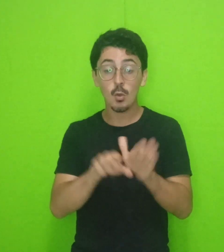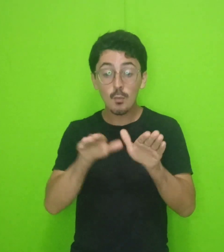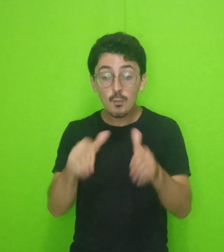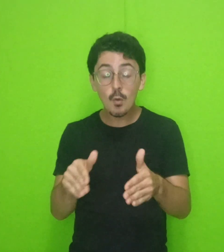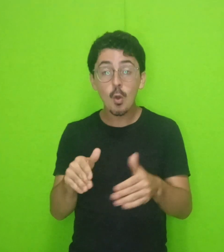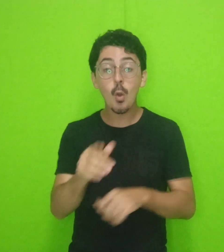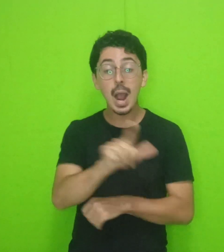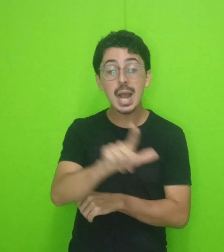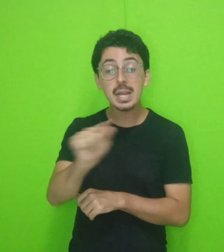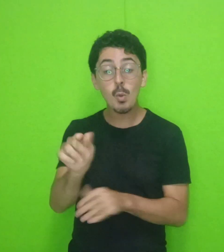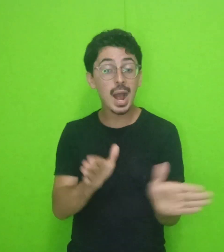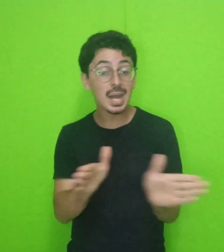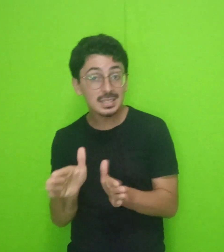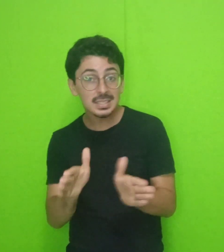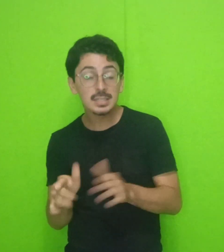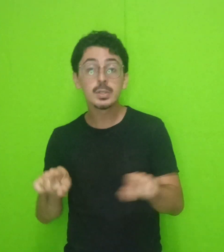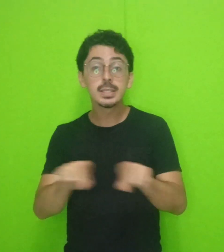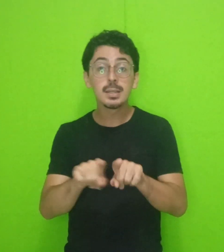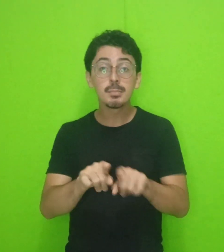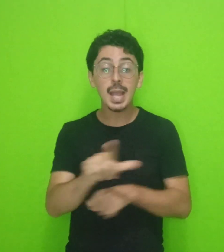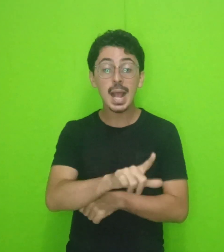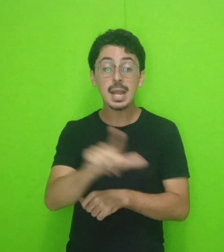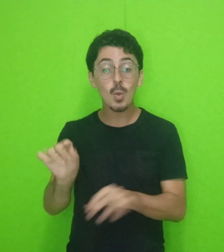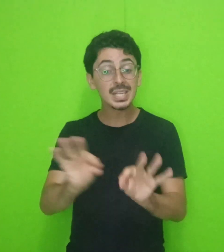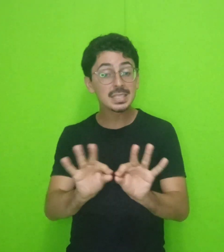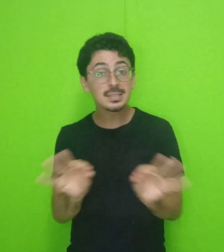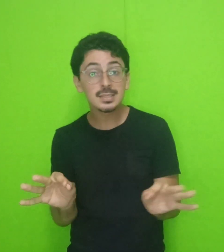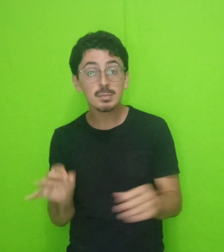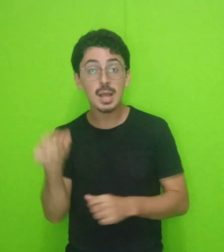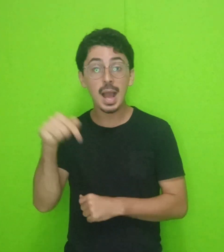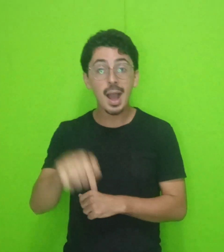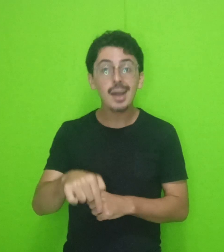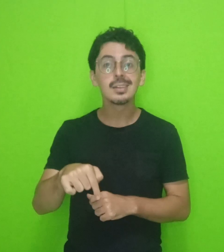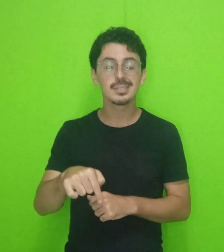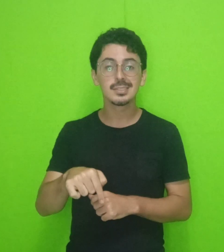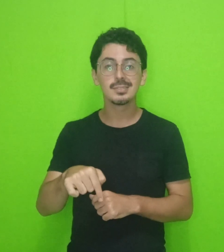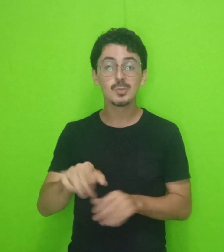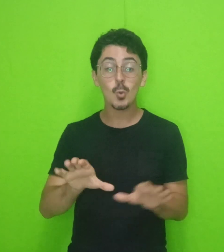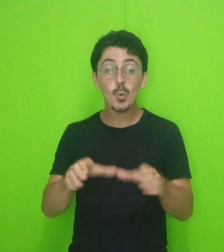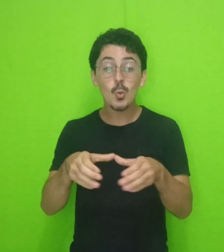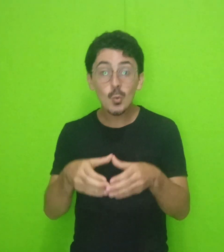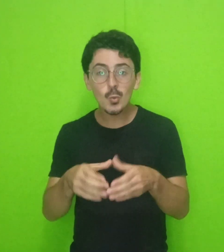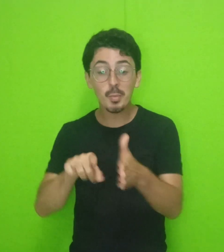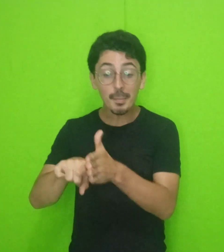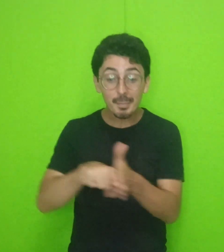acessível e da linguagem simples, aqui no nosso grupo de pesquisa